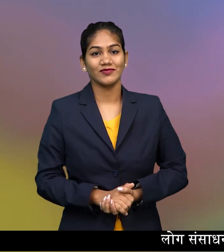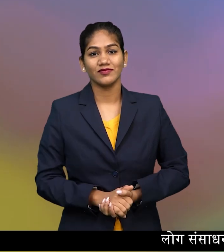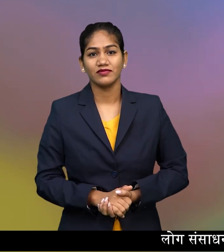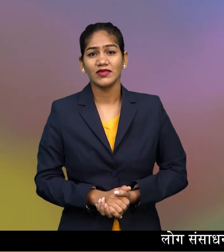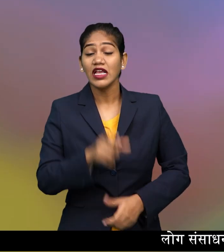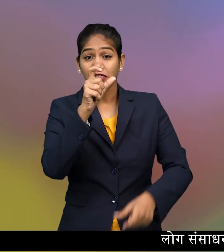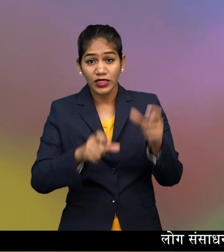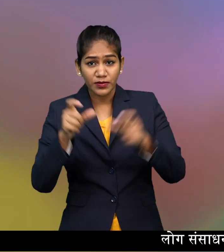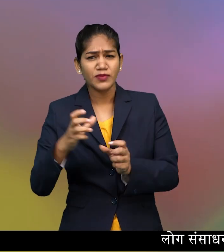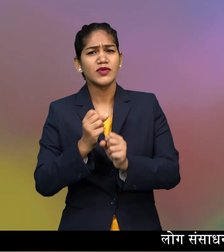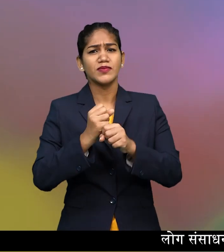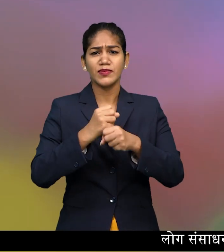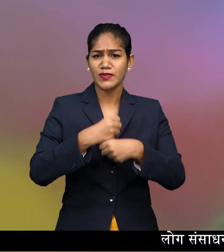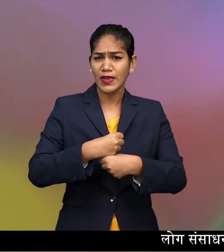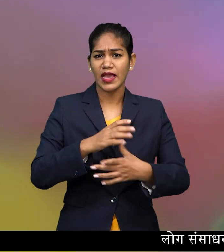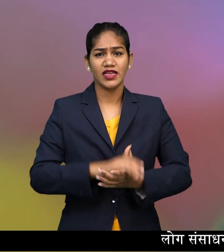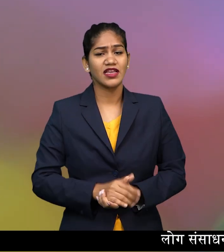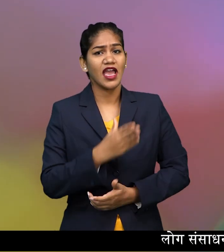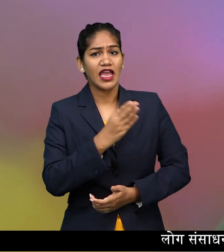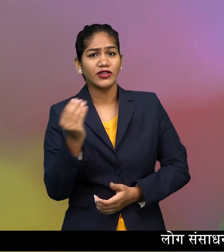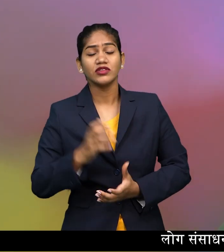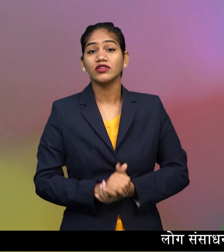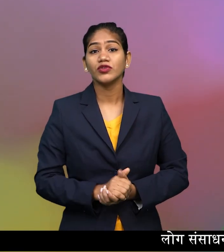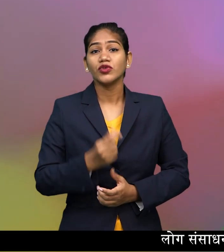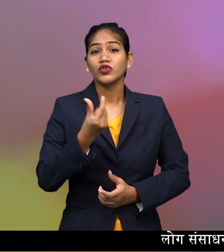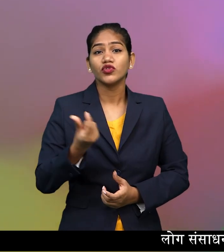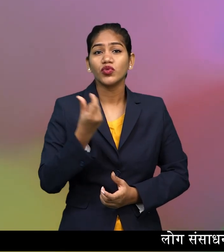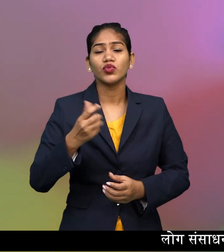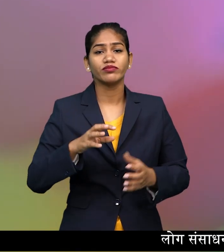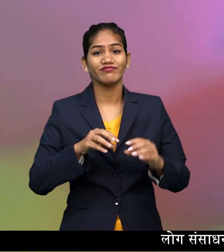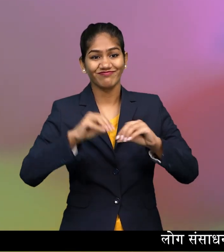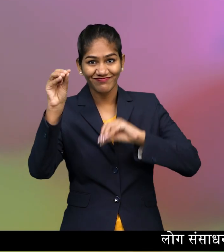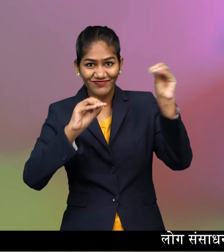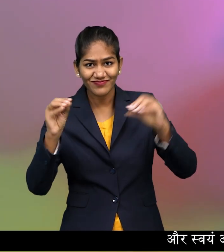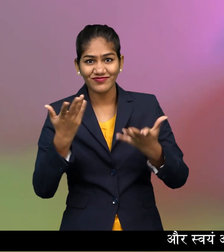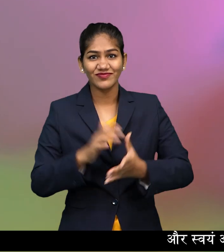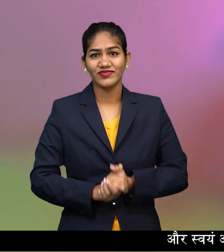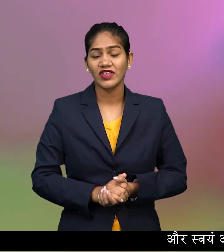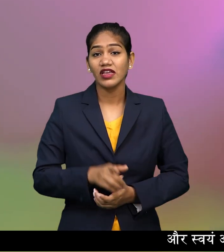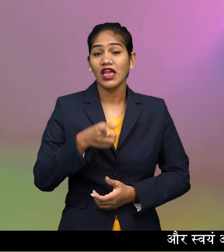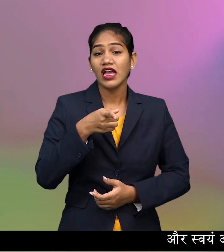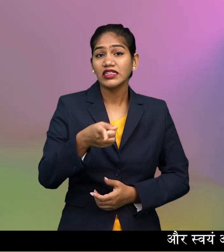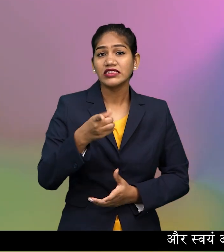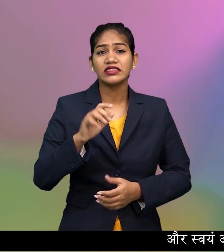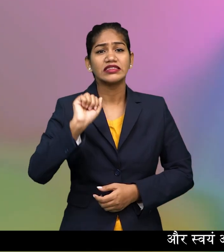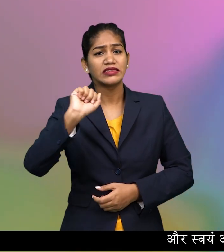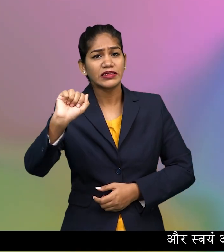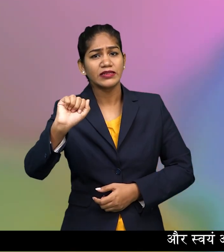लोग संसाधनों का निर्माण और उपयोग करते हैं और स्वयं अलग अलग